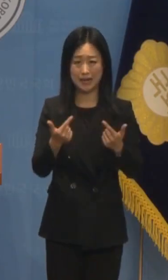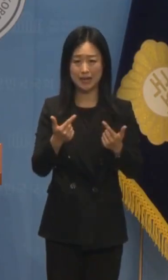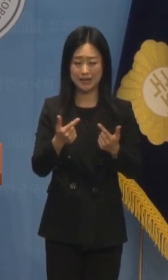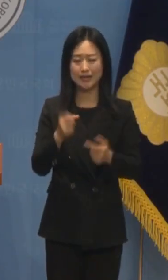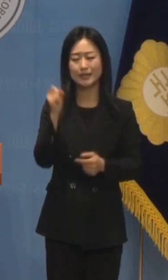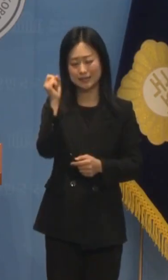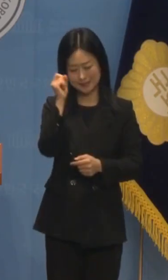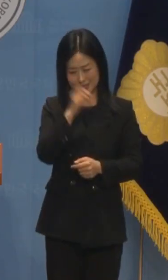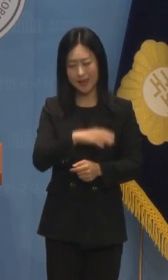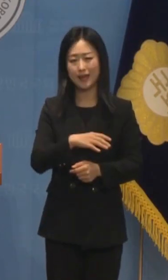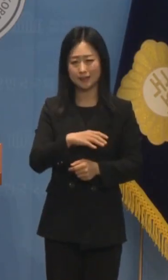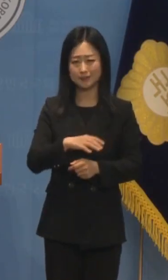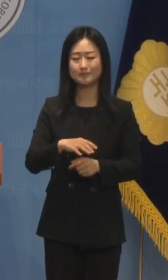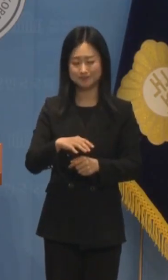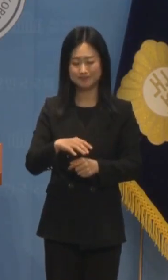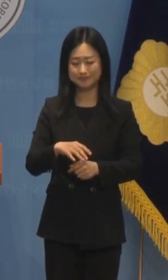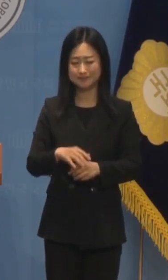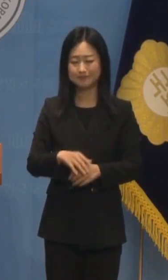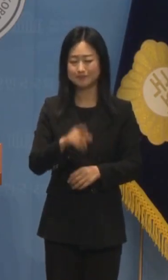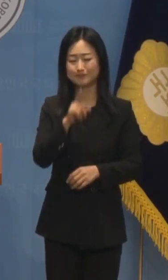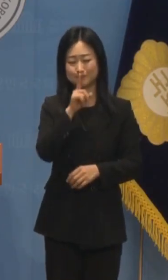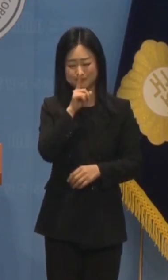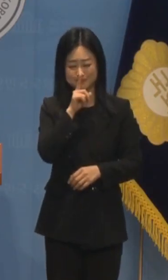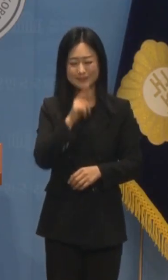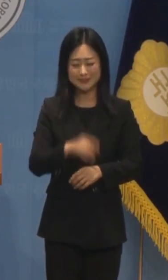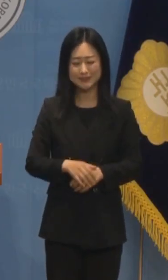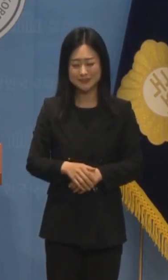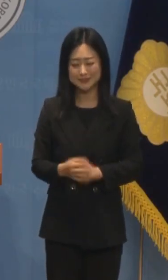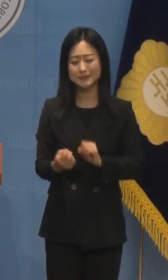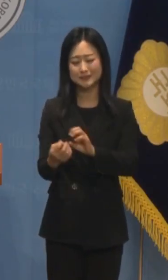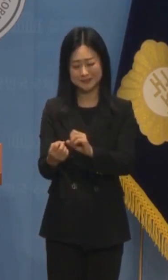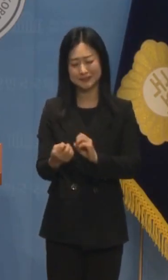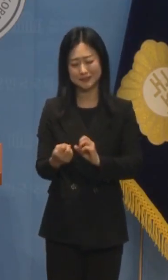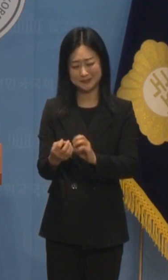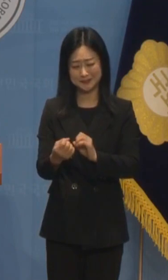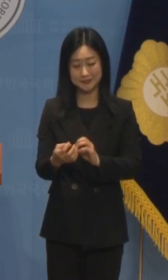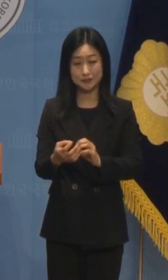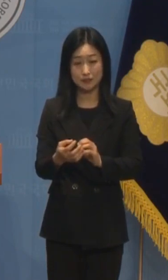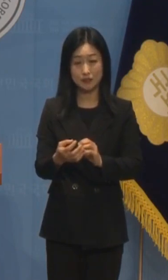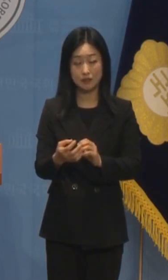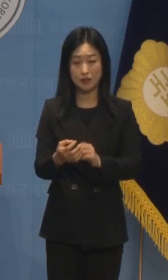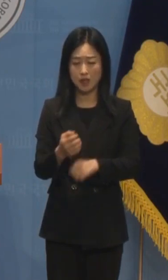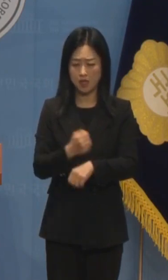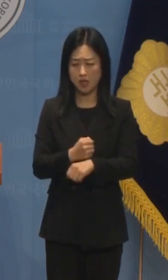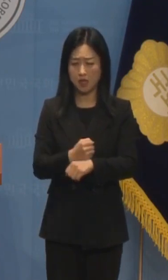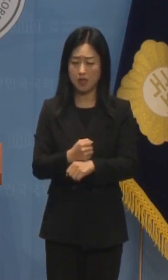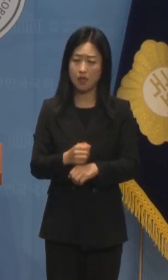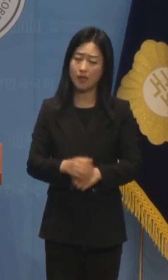개별 사안으로 관리될 수 있도록 긴밀히 소통해 나갈 것을 당부했다고 합니다.